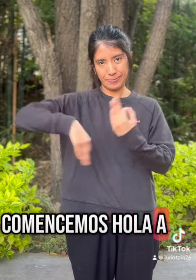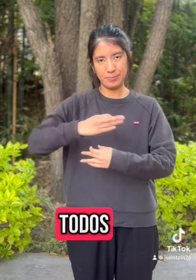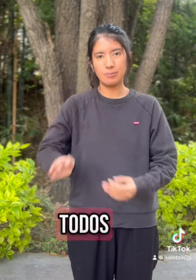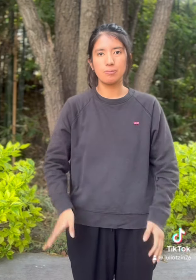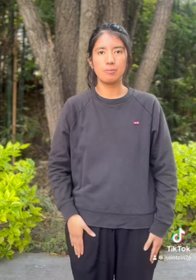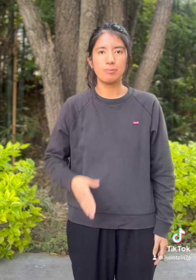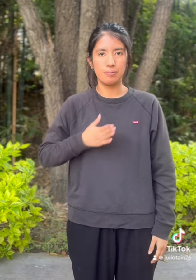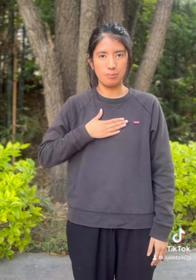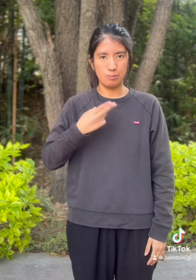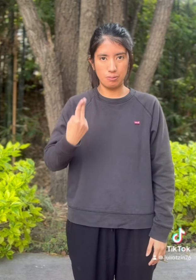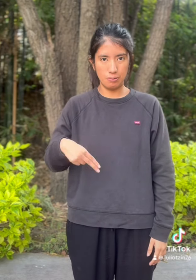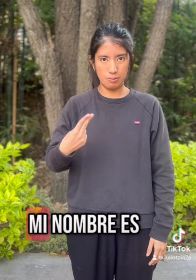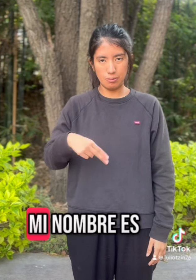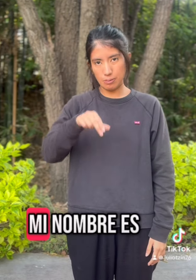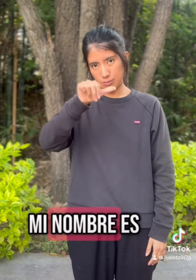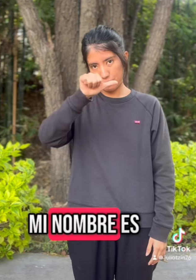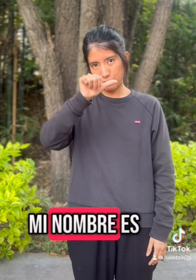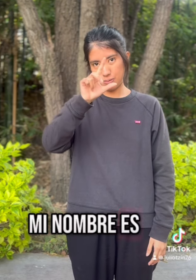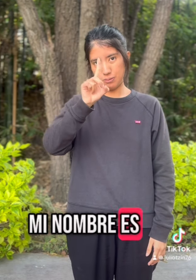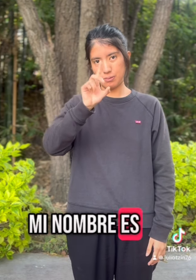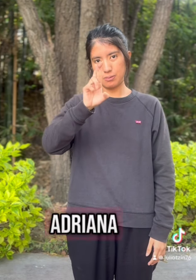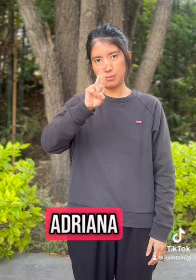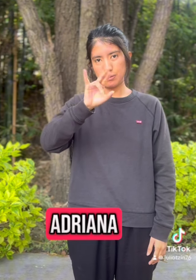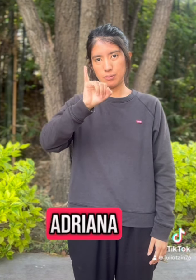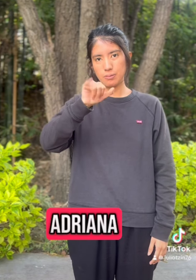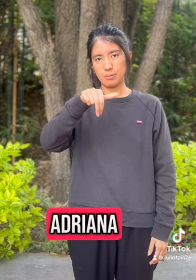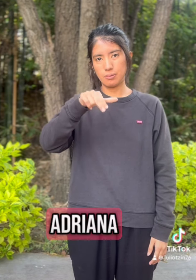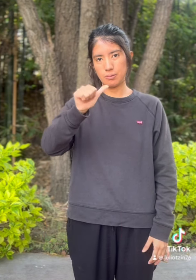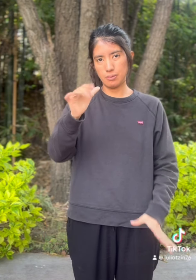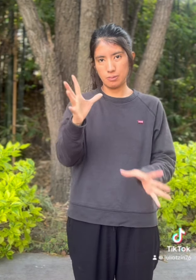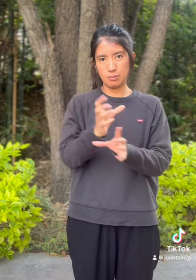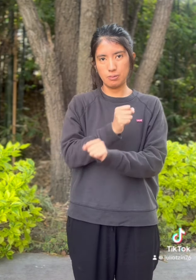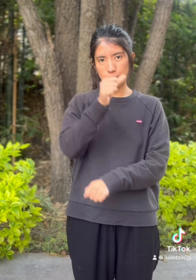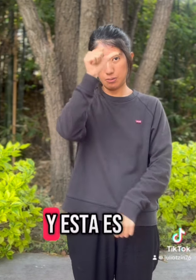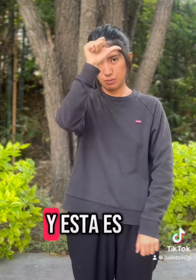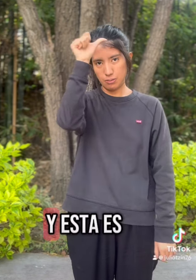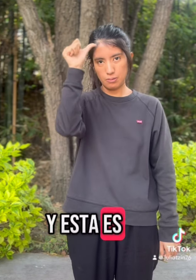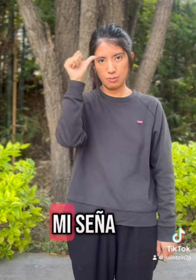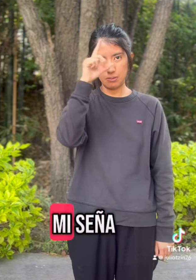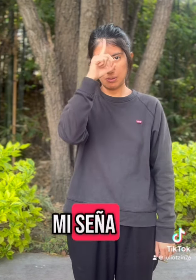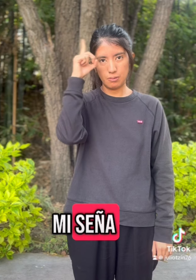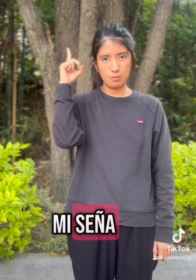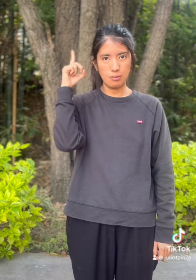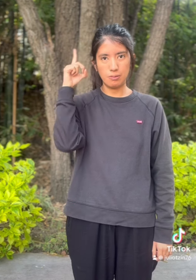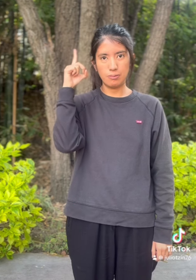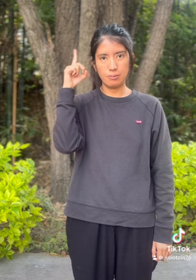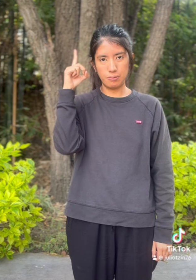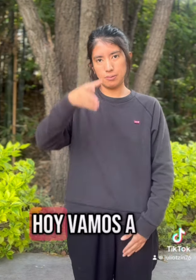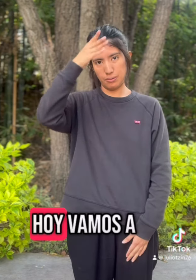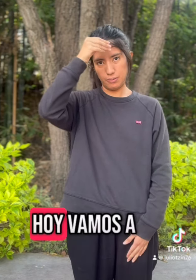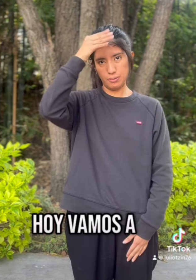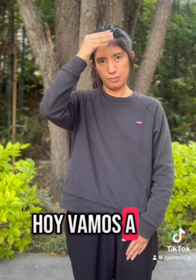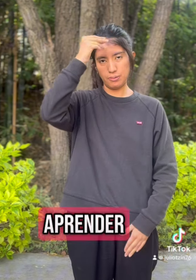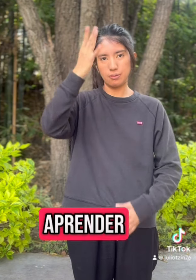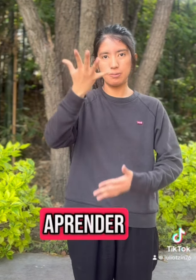todos, mi nombre es Adriana y esta es mi seña. Hoy vamos a